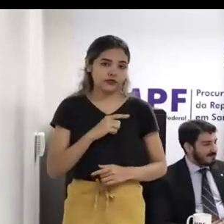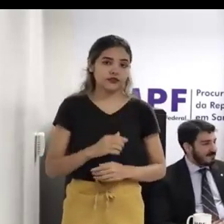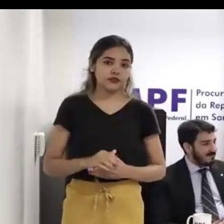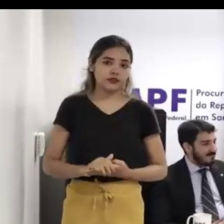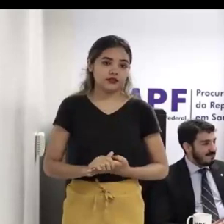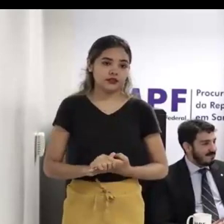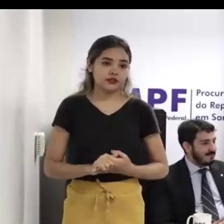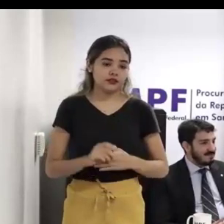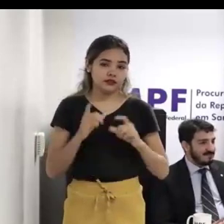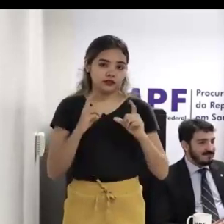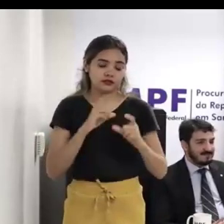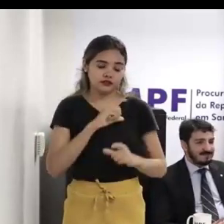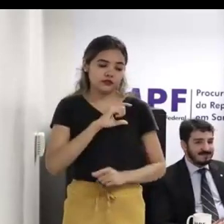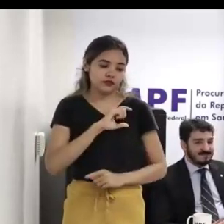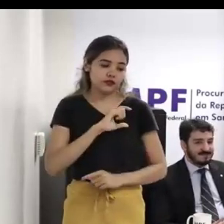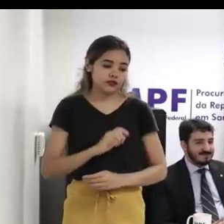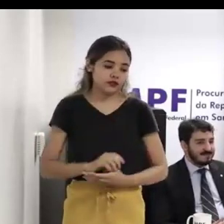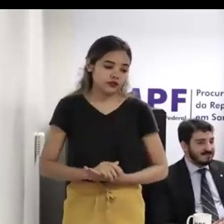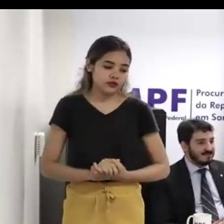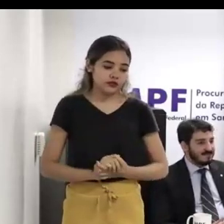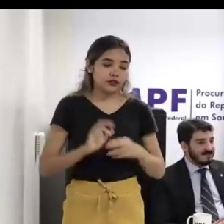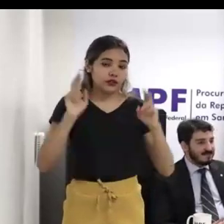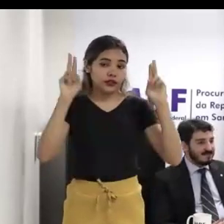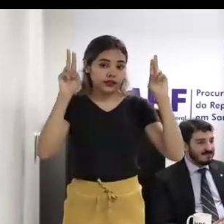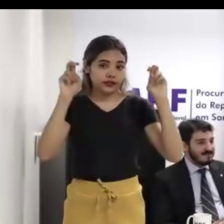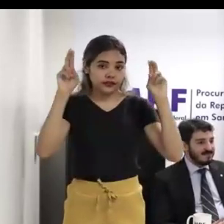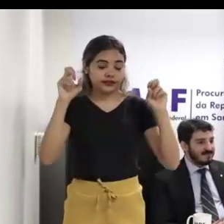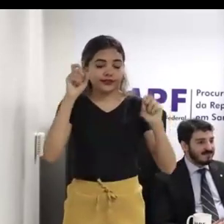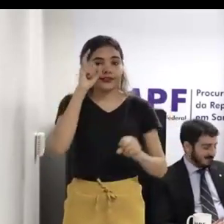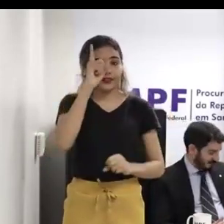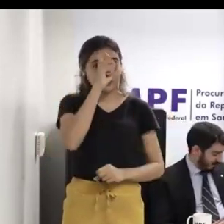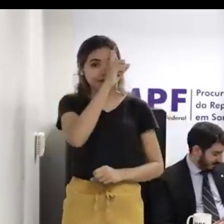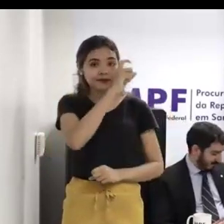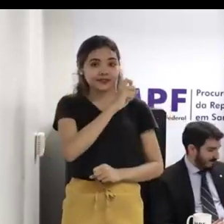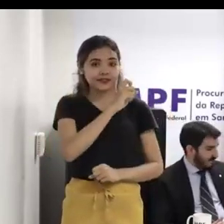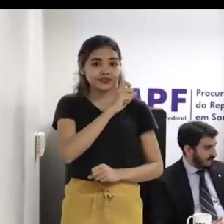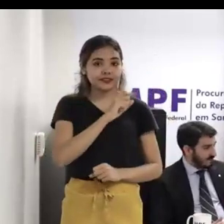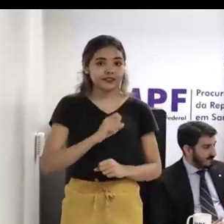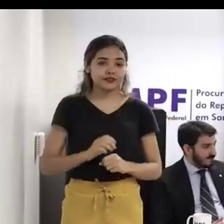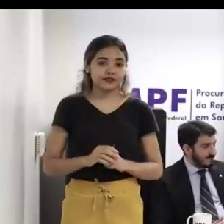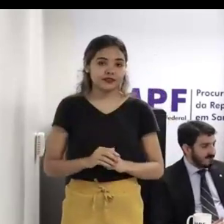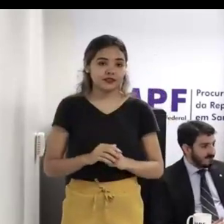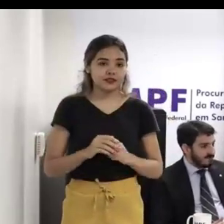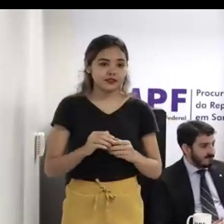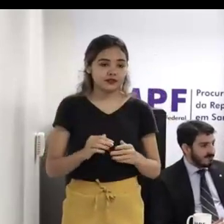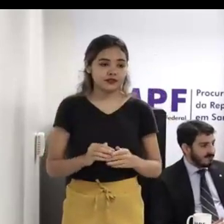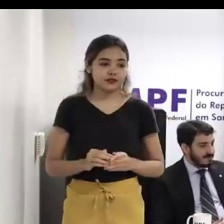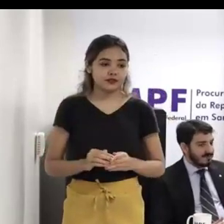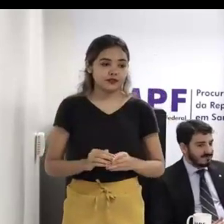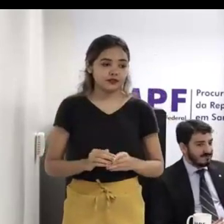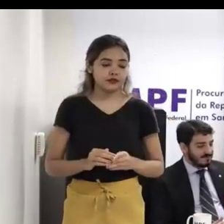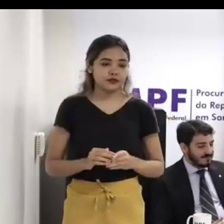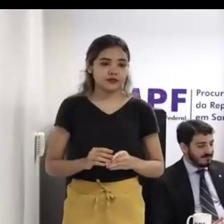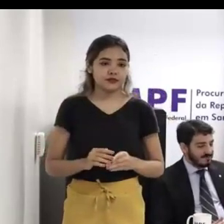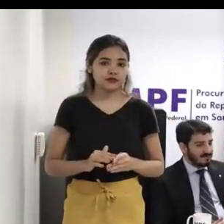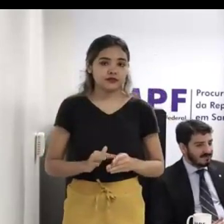sabemos que essa temática tão desafiadora para assistência social para toda a sociedade se trabalha o ano inteiro